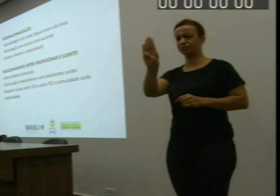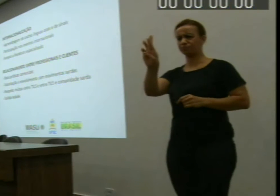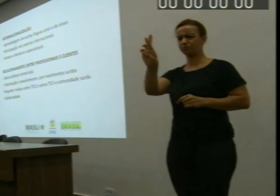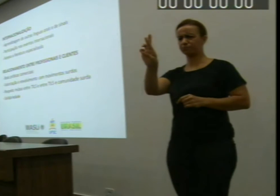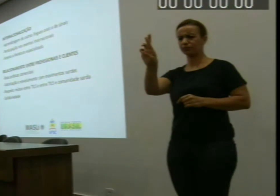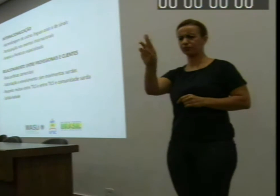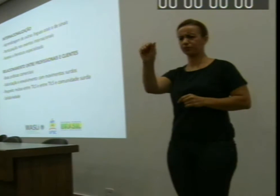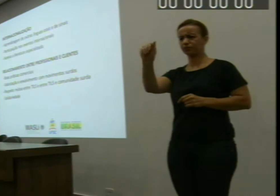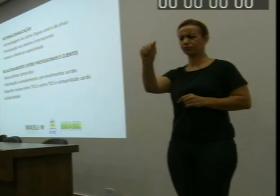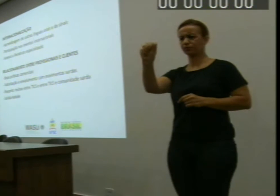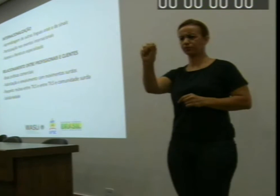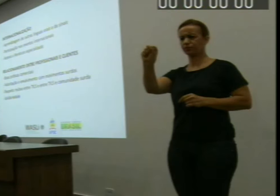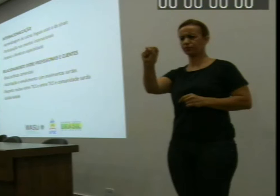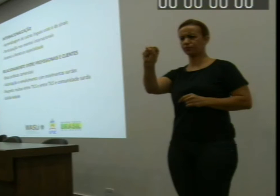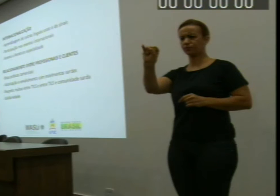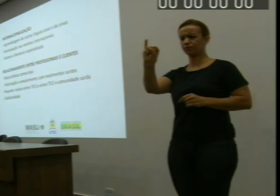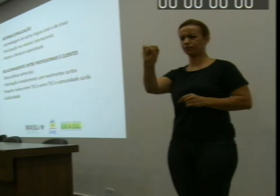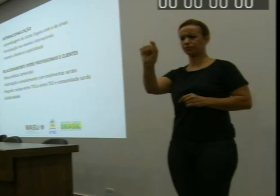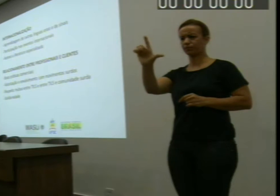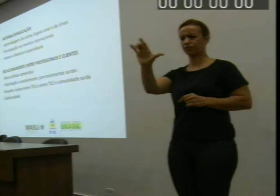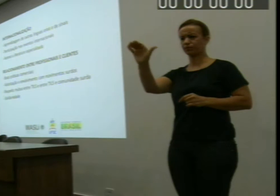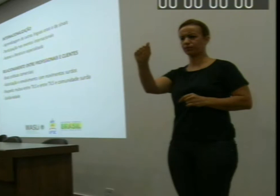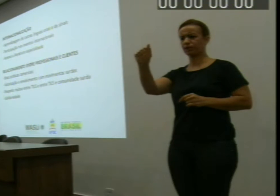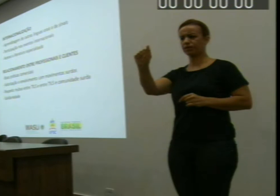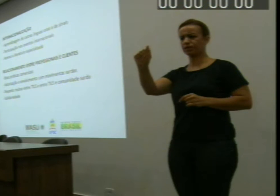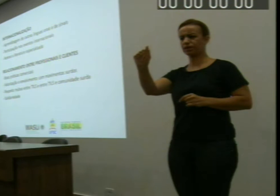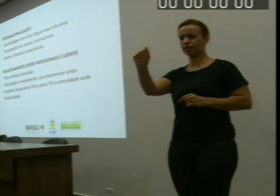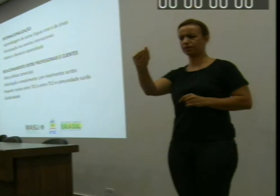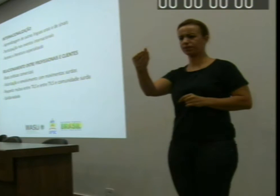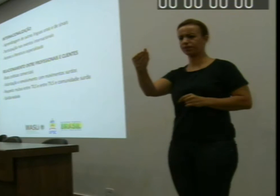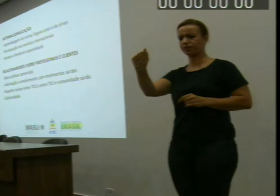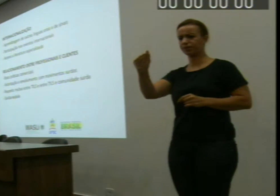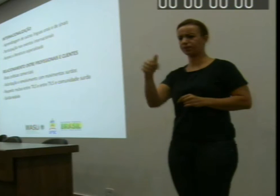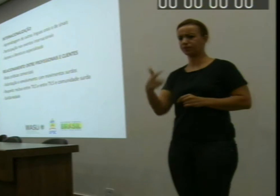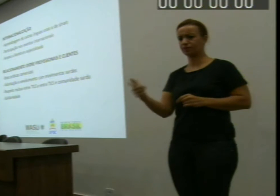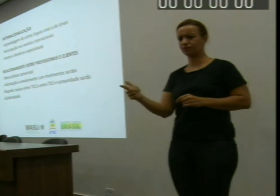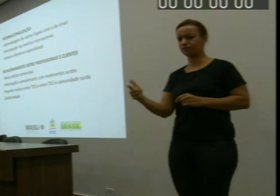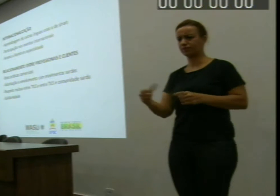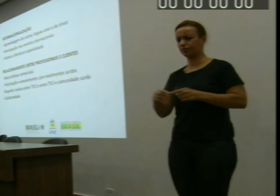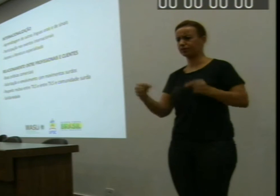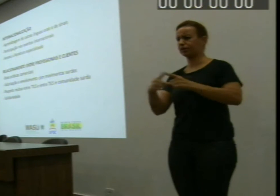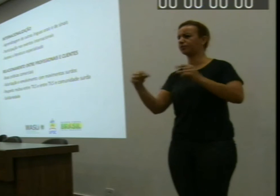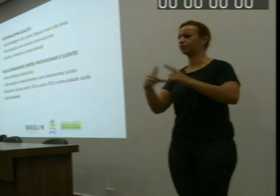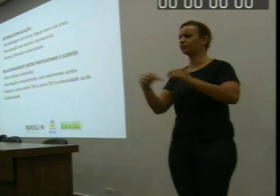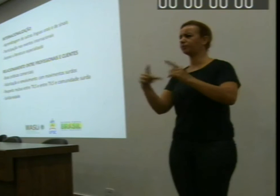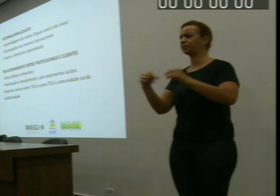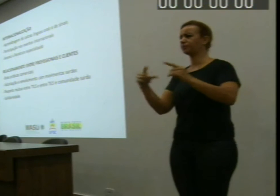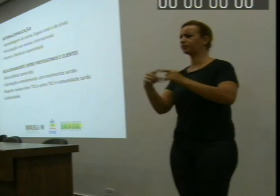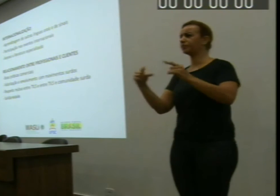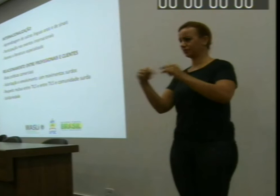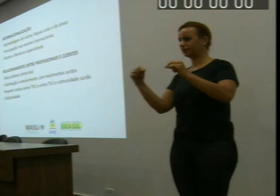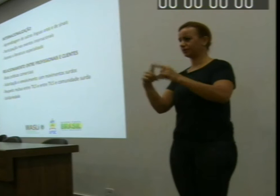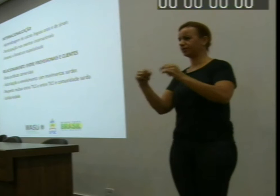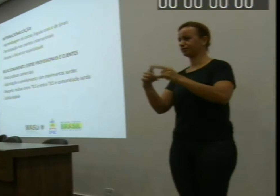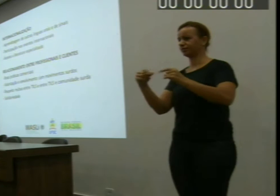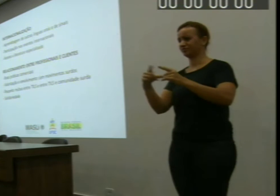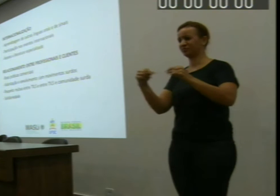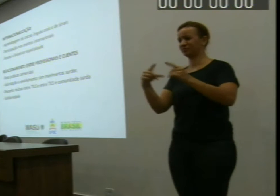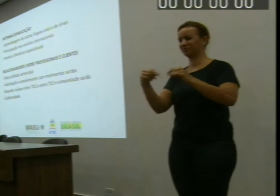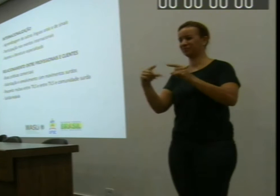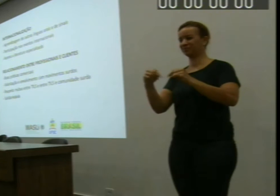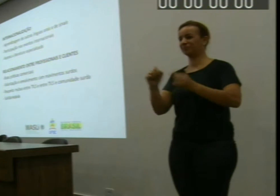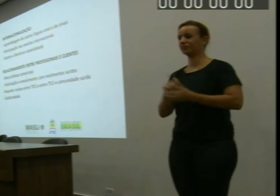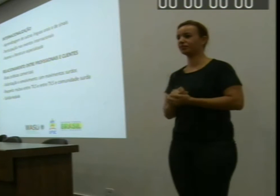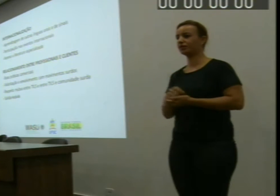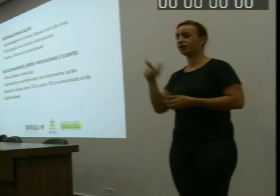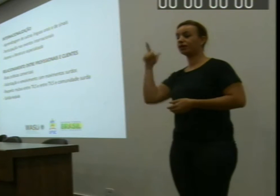espaço de debate não só com a própria Explanada né com o com a com a Explanada em Brasília digo isso porque